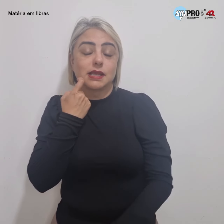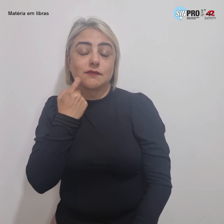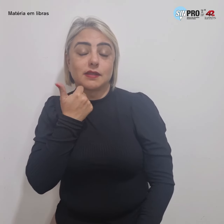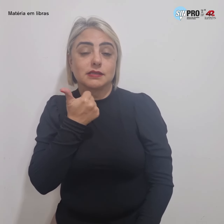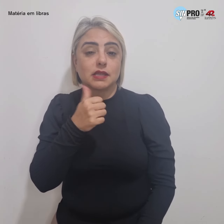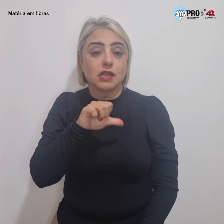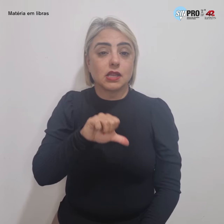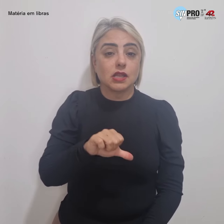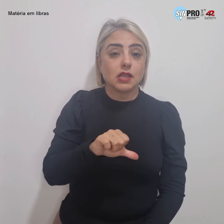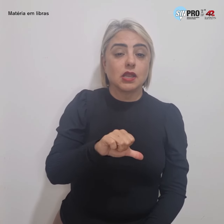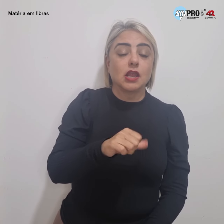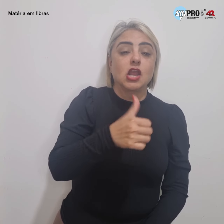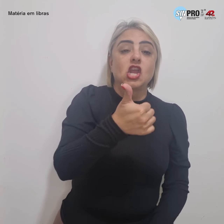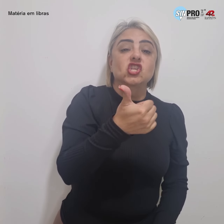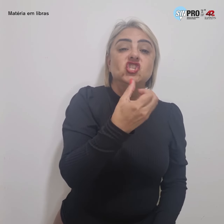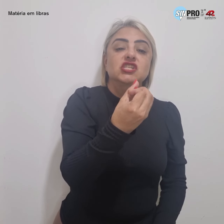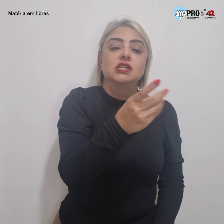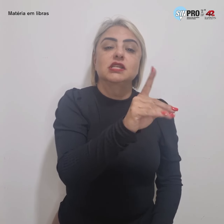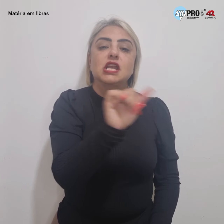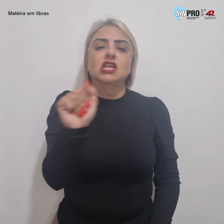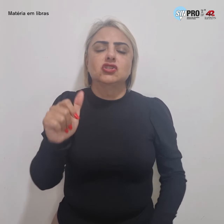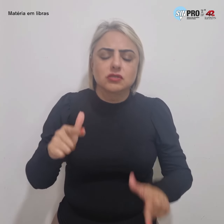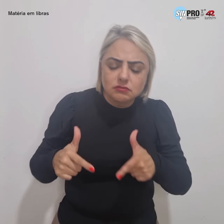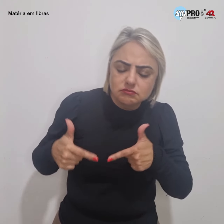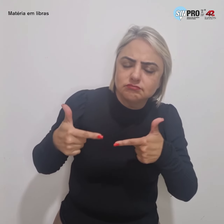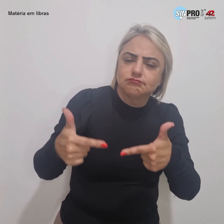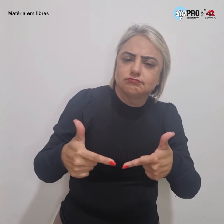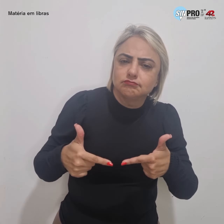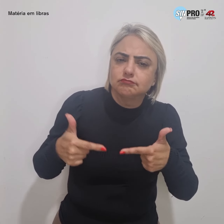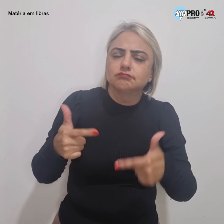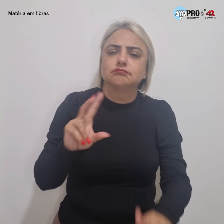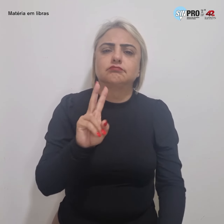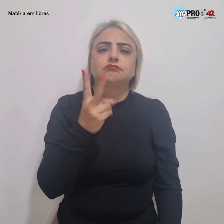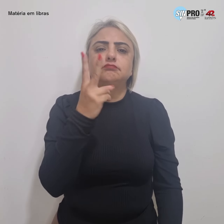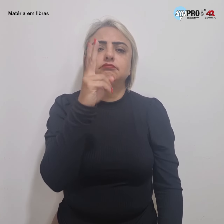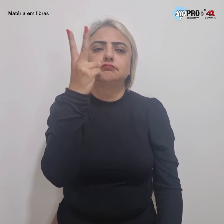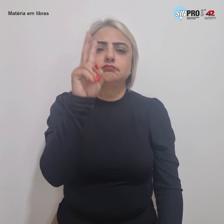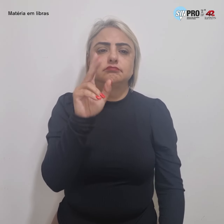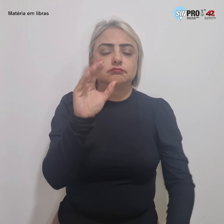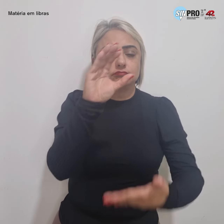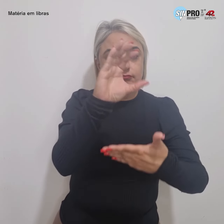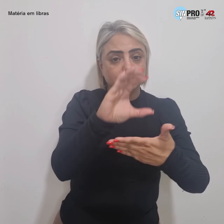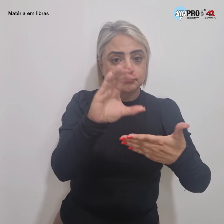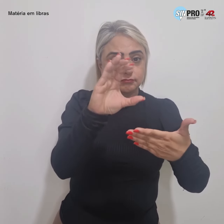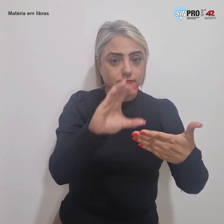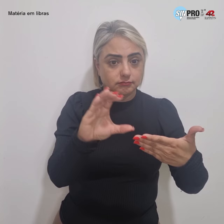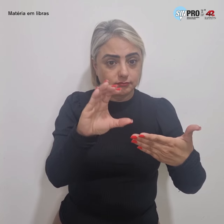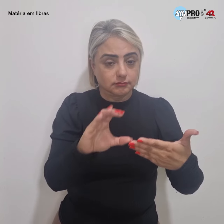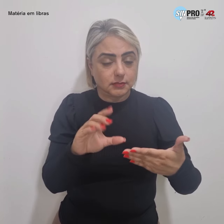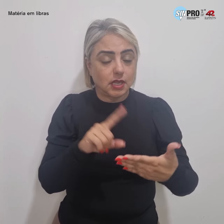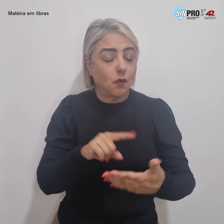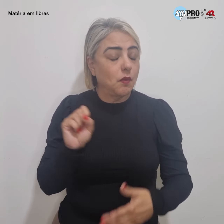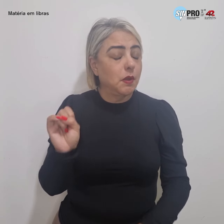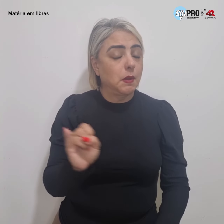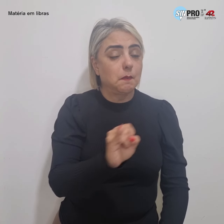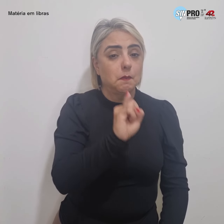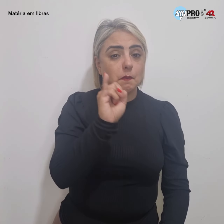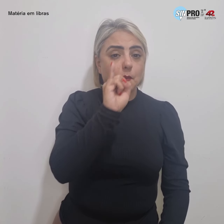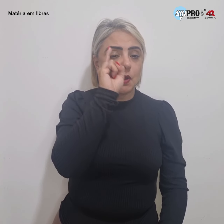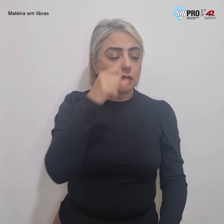19, 16 dias de luta pela valorização desta categoria, tão importante e necessária